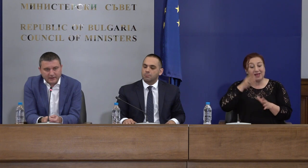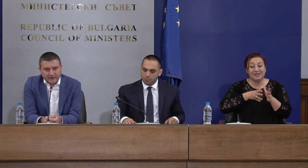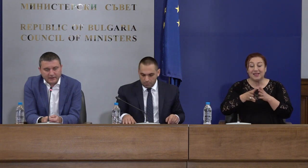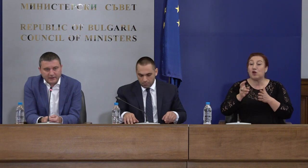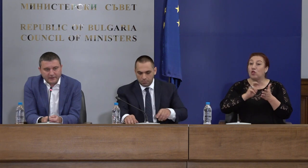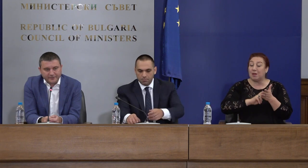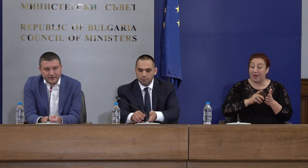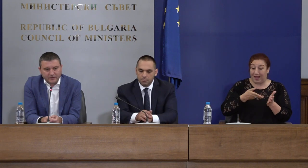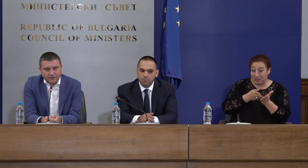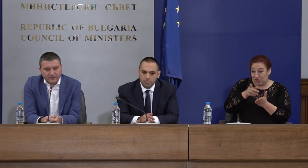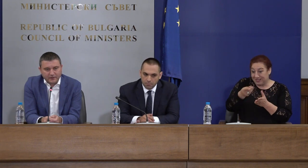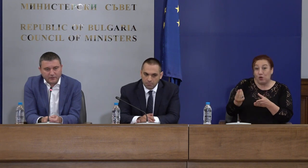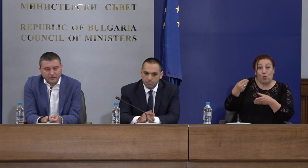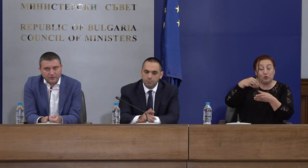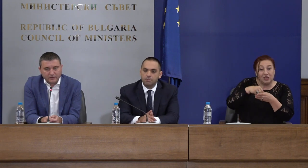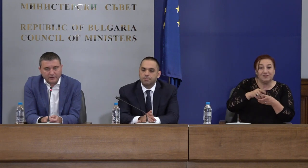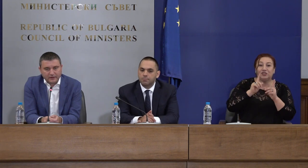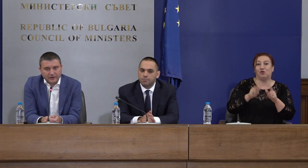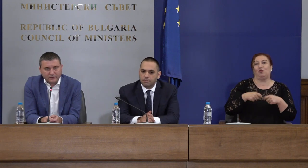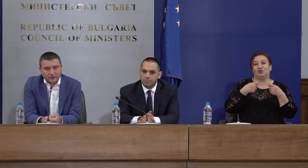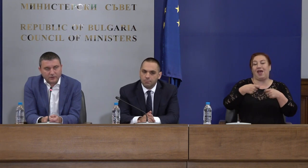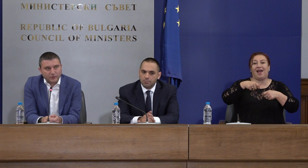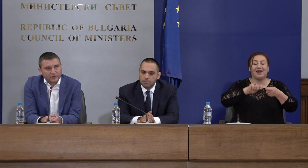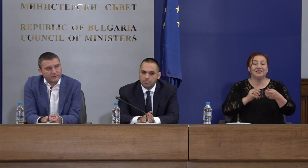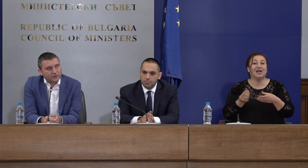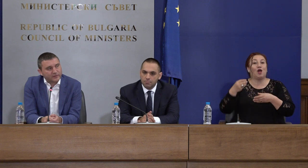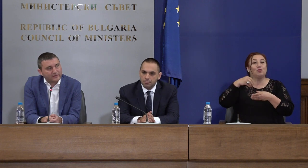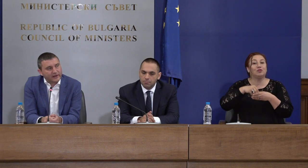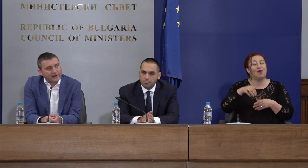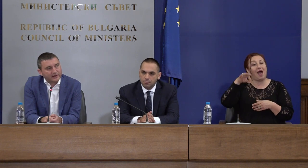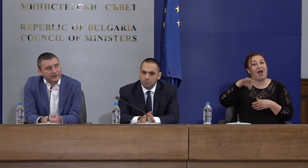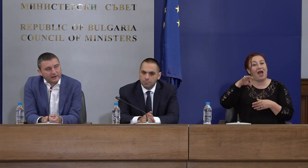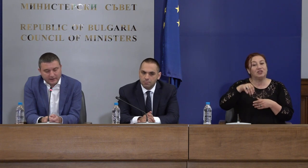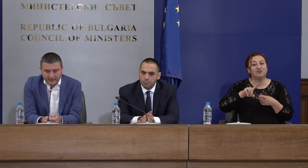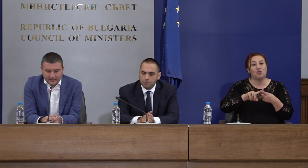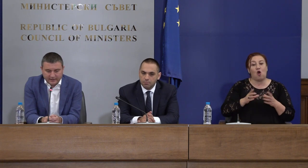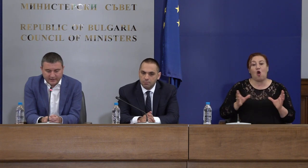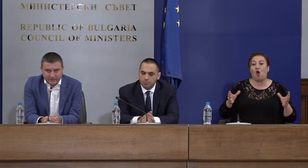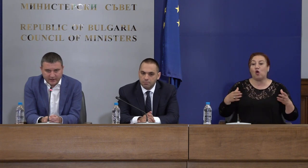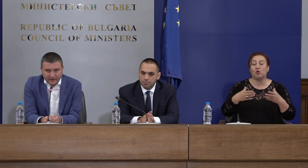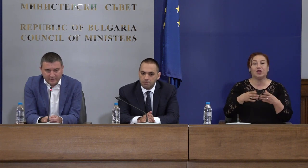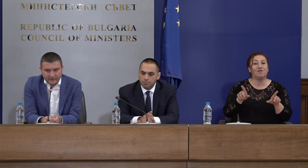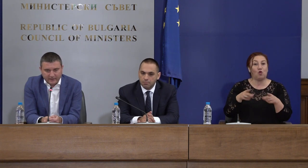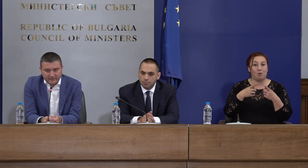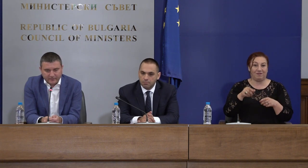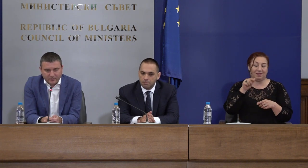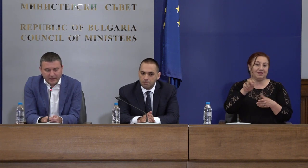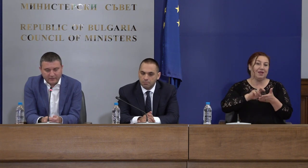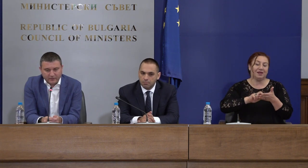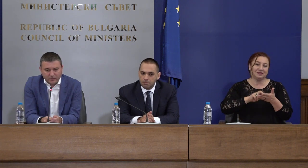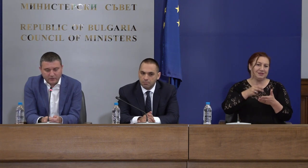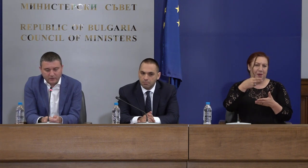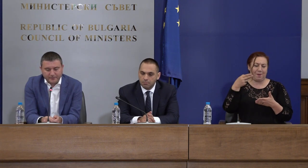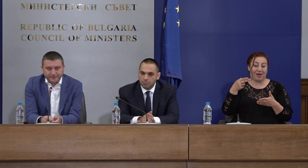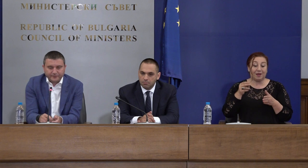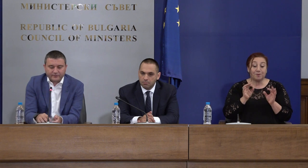да гарантира допълнително качеството на корпоративното управление на тази банка. В момента,